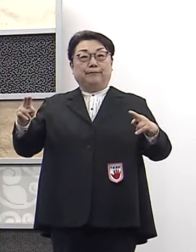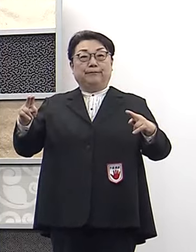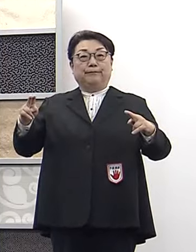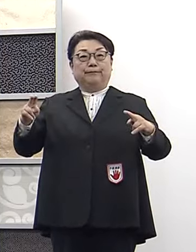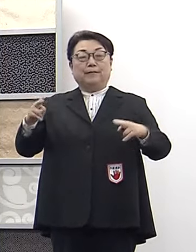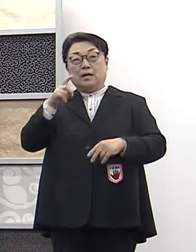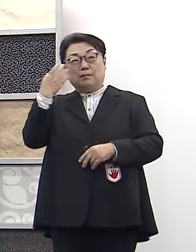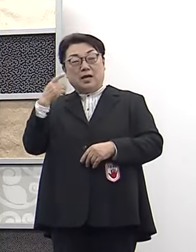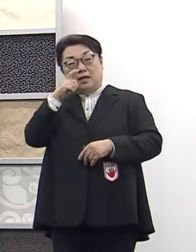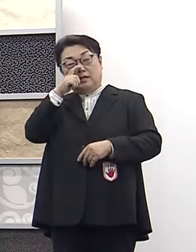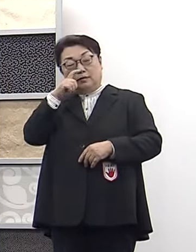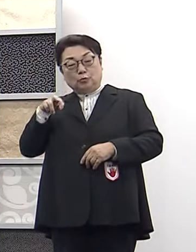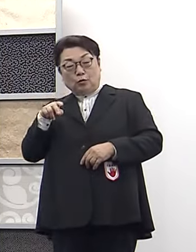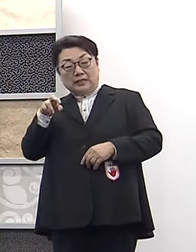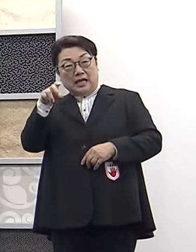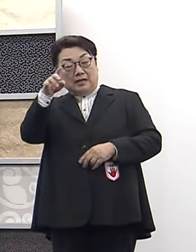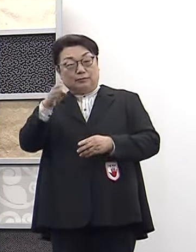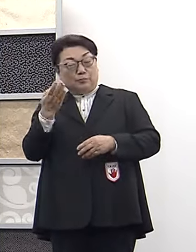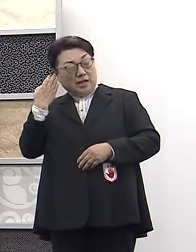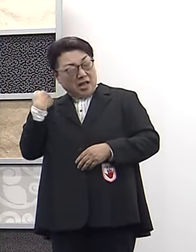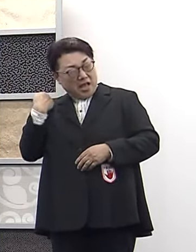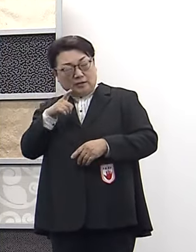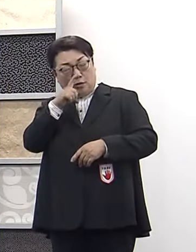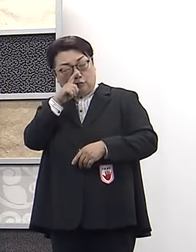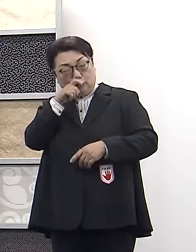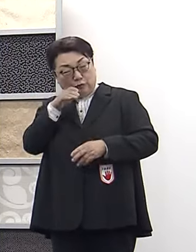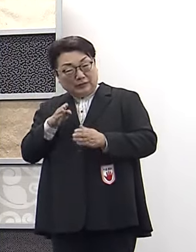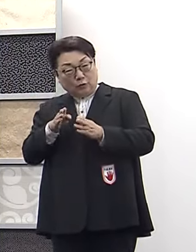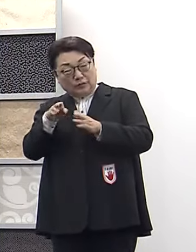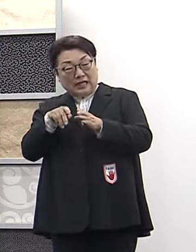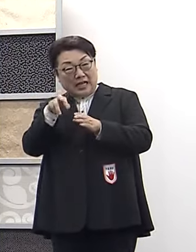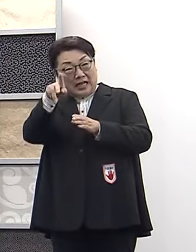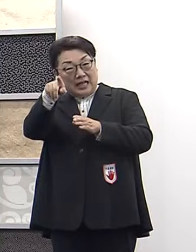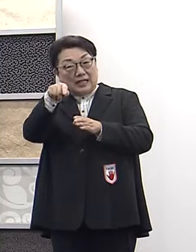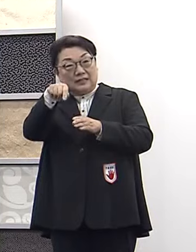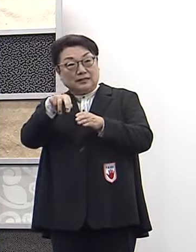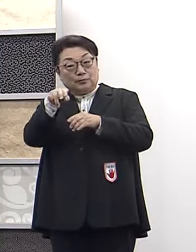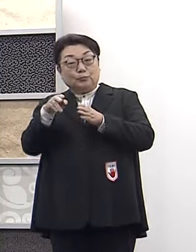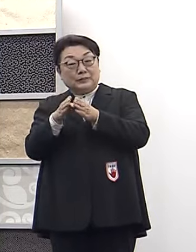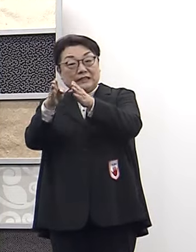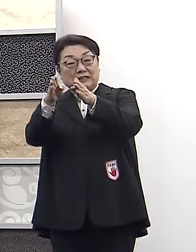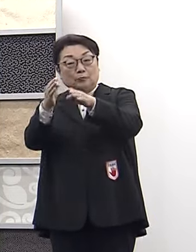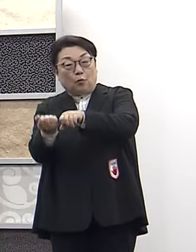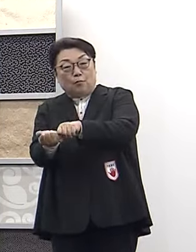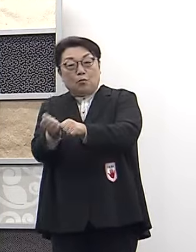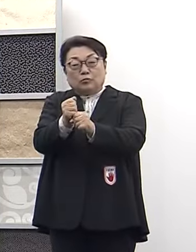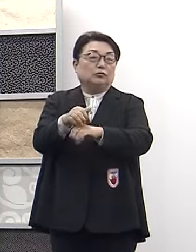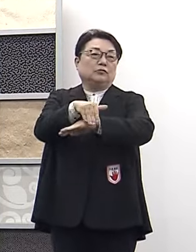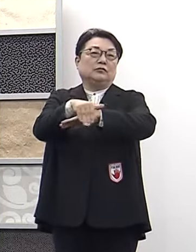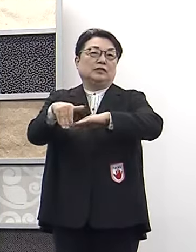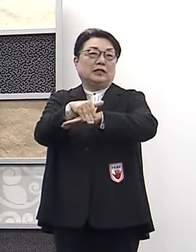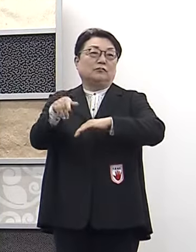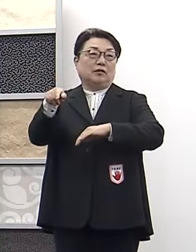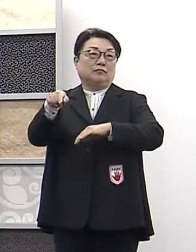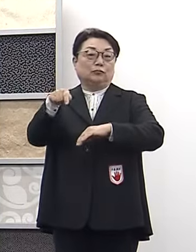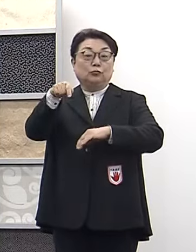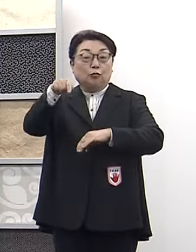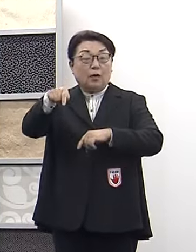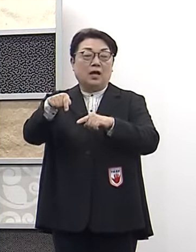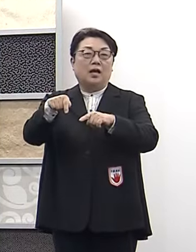道、こういうものも再興させようと、こういう取り組みがあります。この旧登山道の中